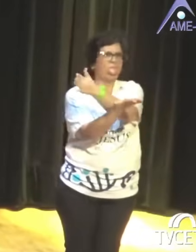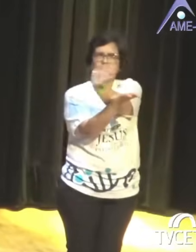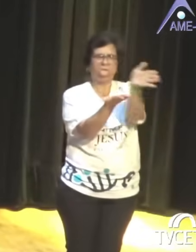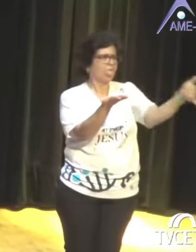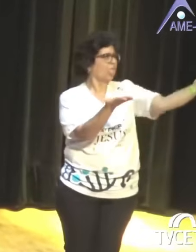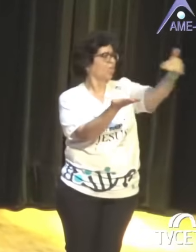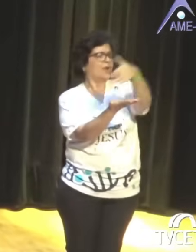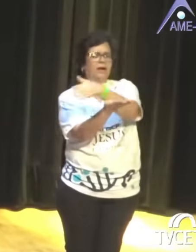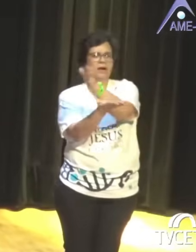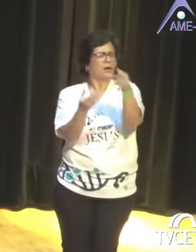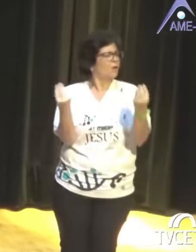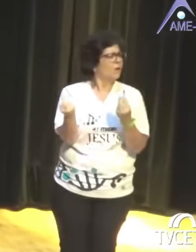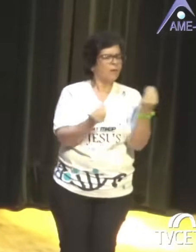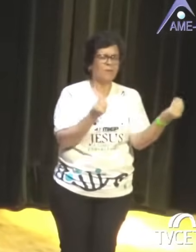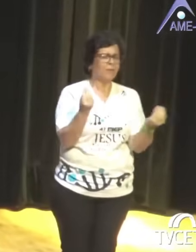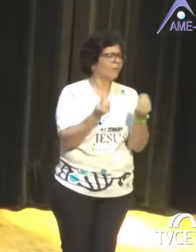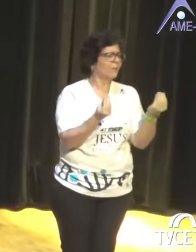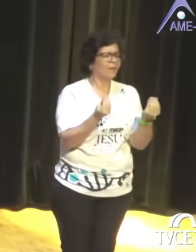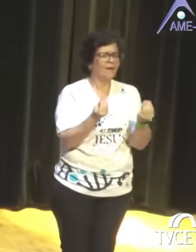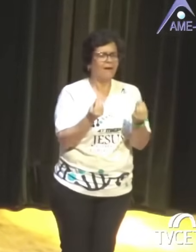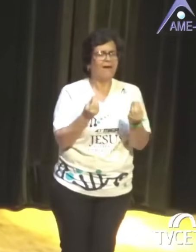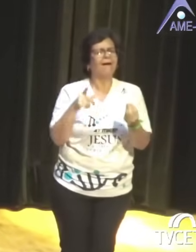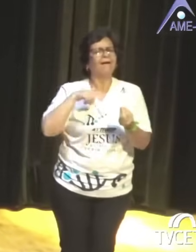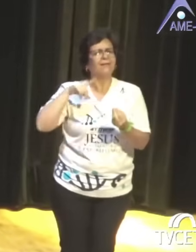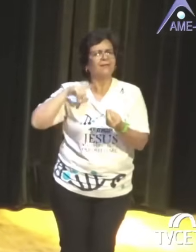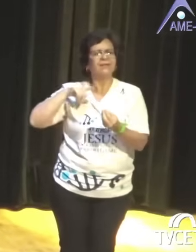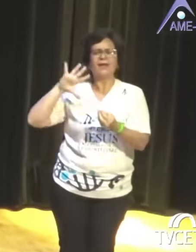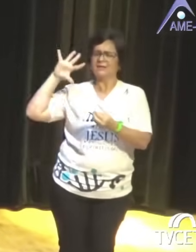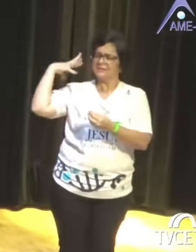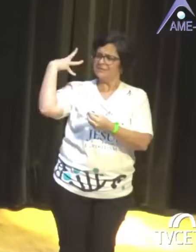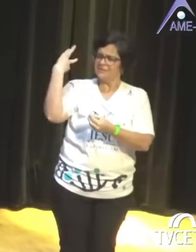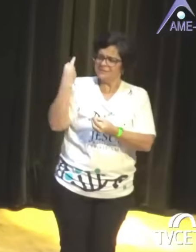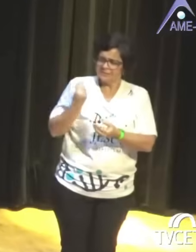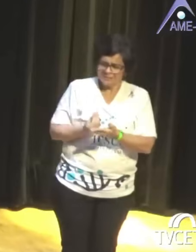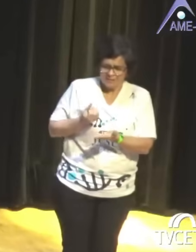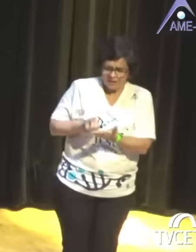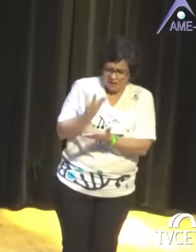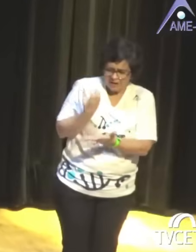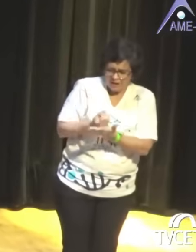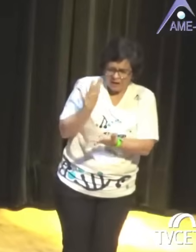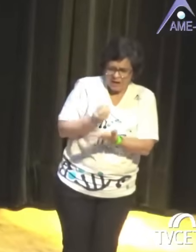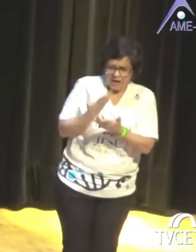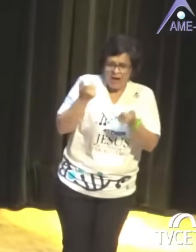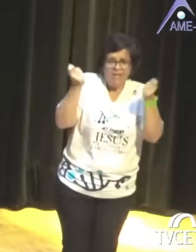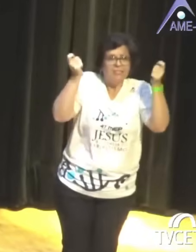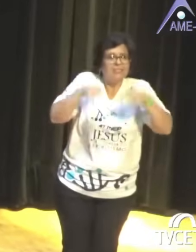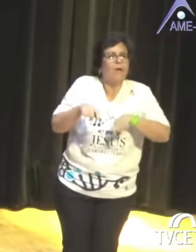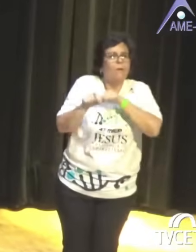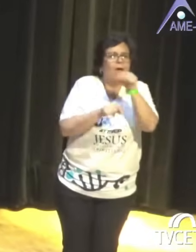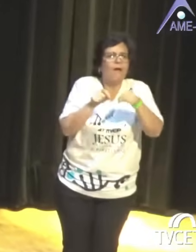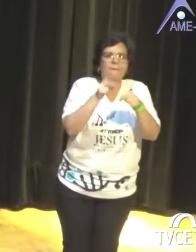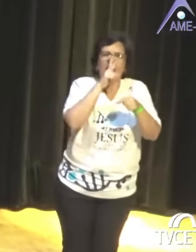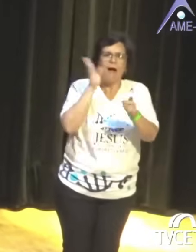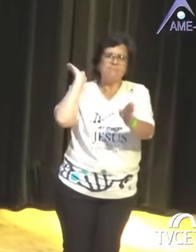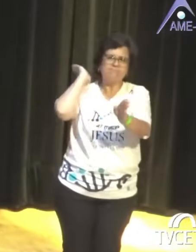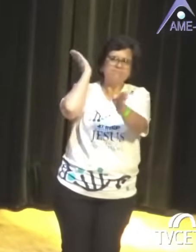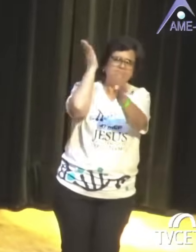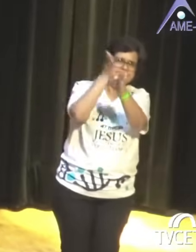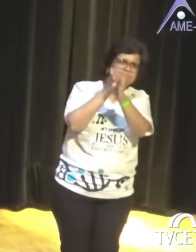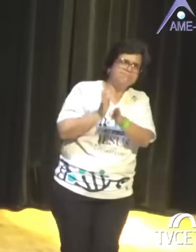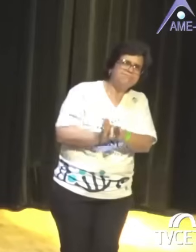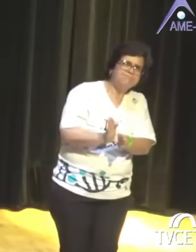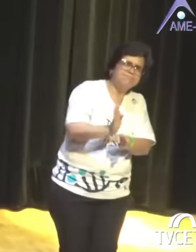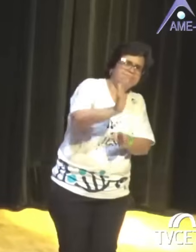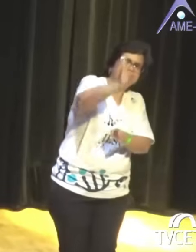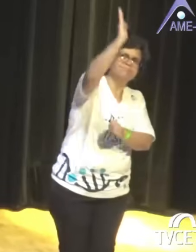seta então a doutrina espírita trouxe de uma grande seta que aponta para